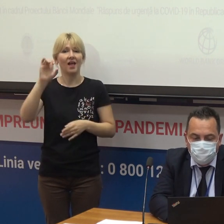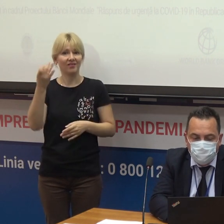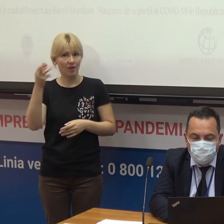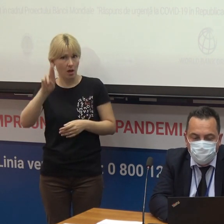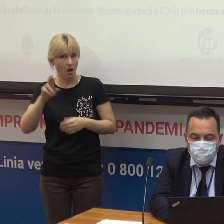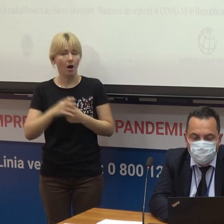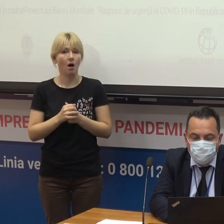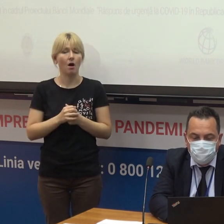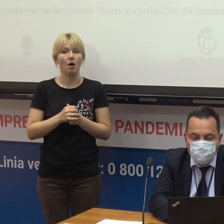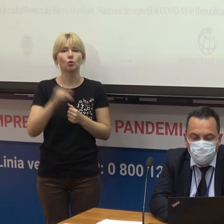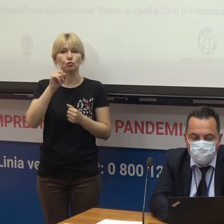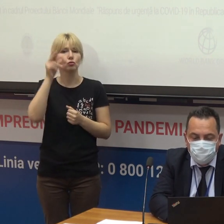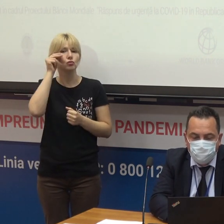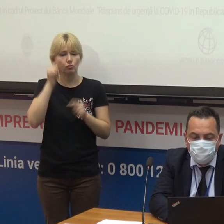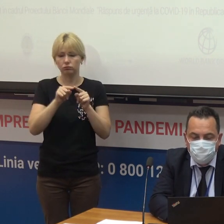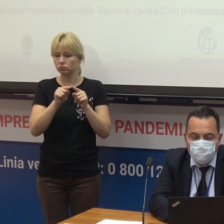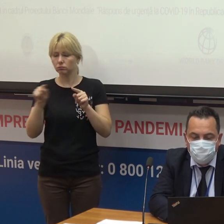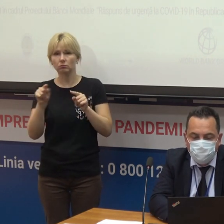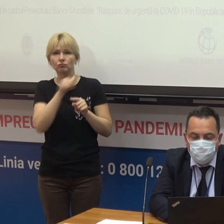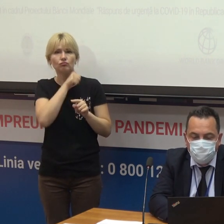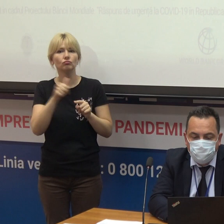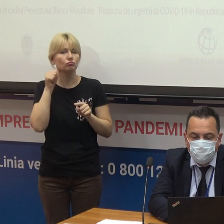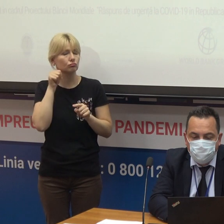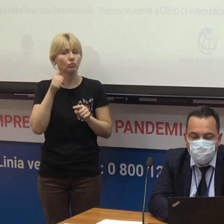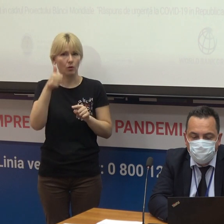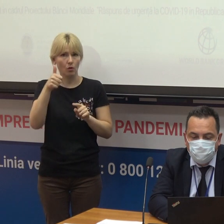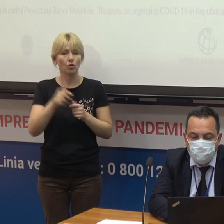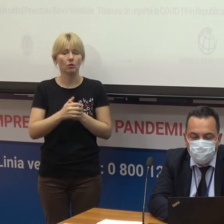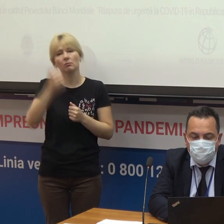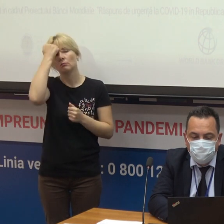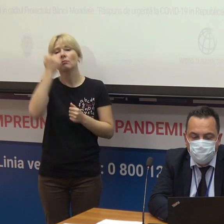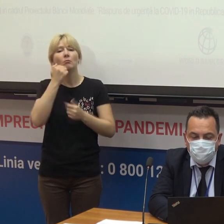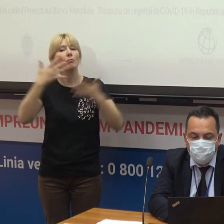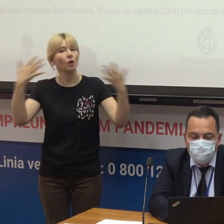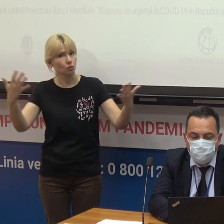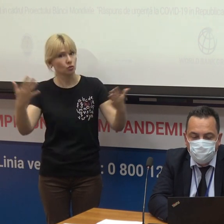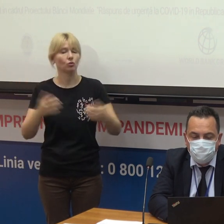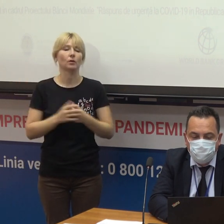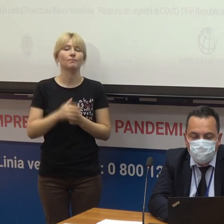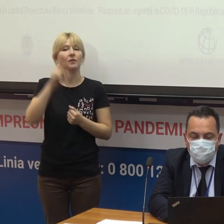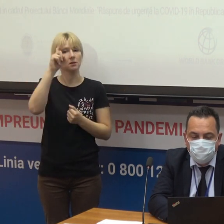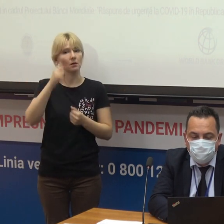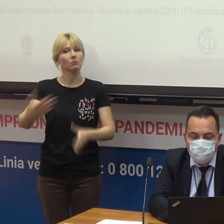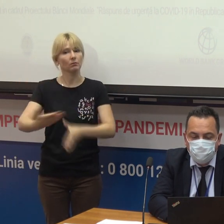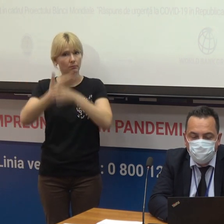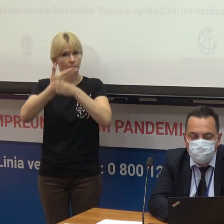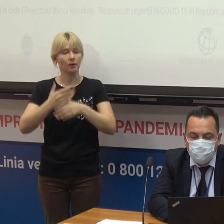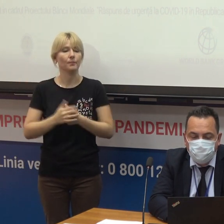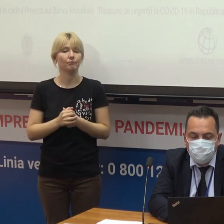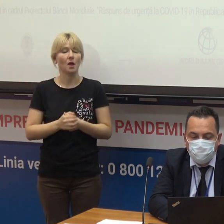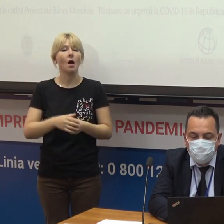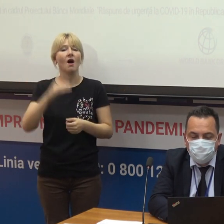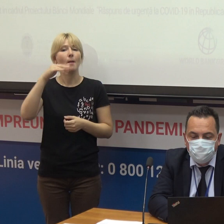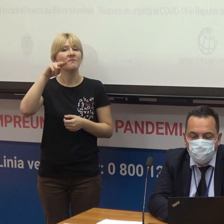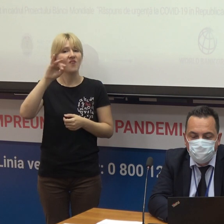cu un termen de valabilitate foarte bun, pentru ce le mulțumim mult pentru suport. Vaccinul